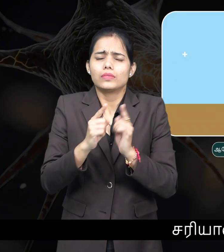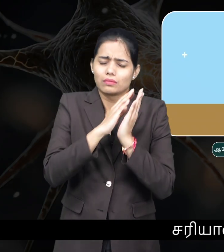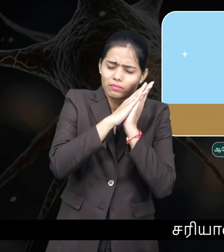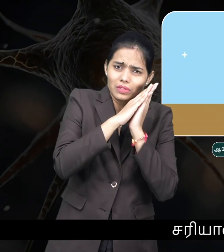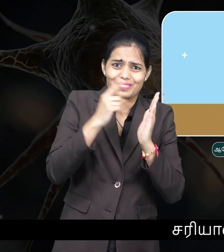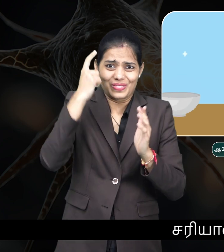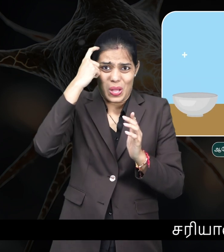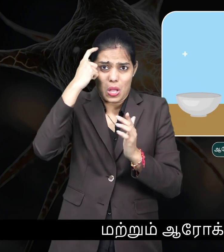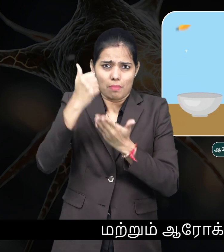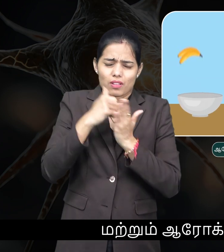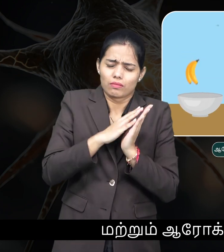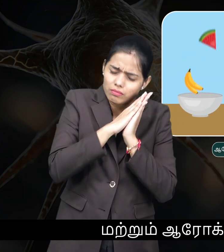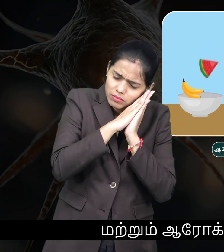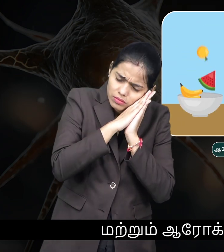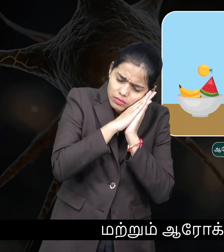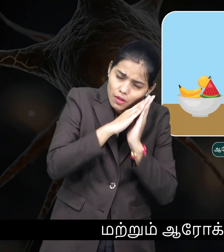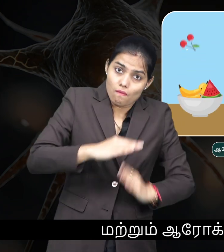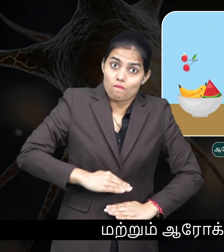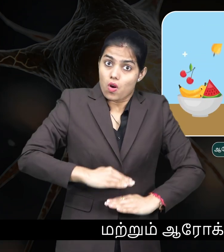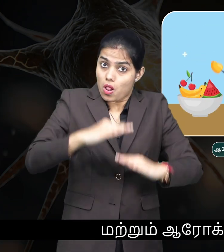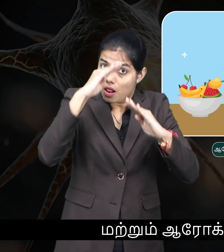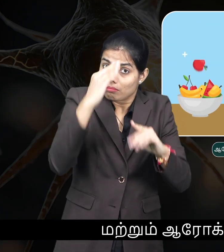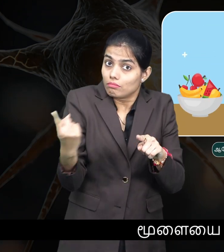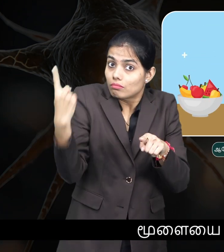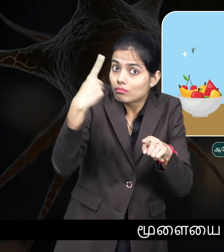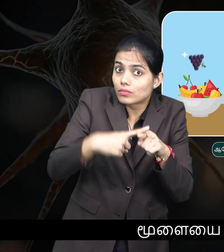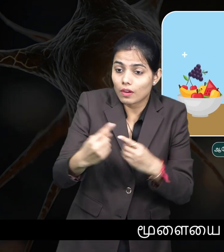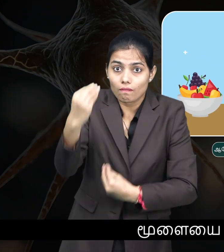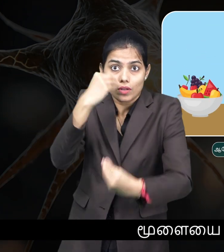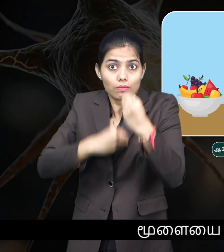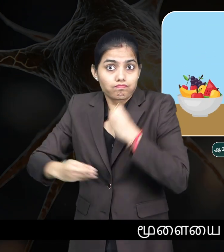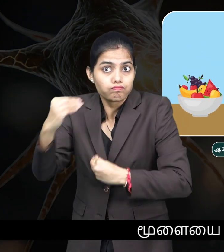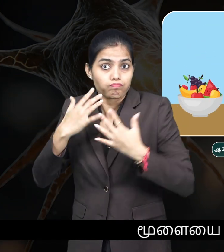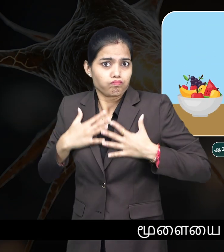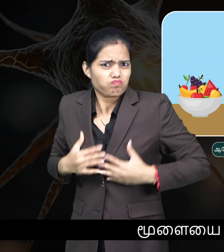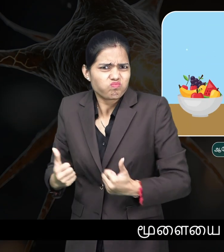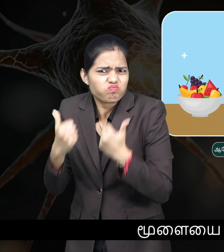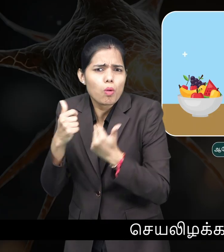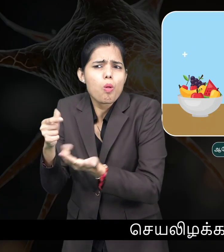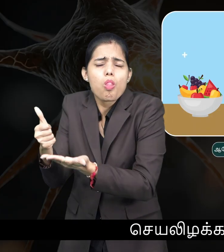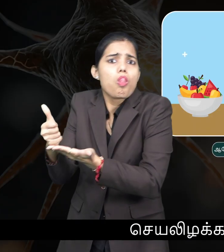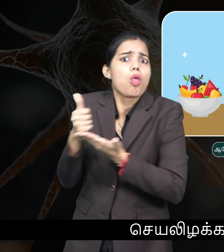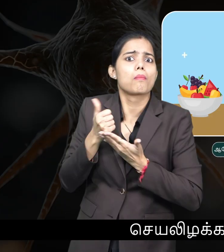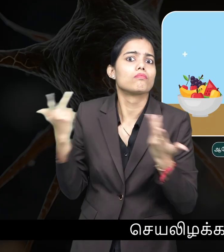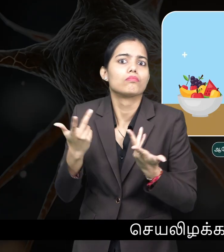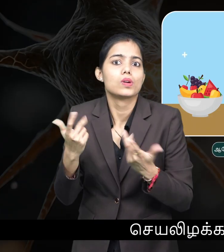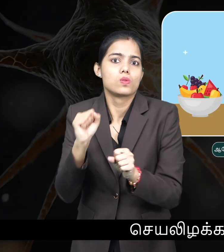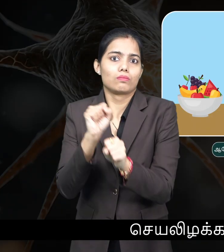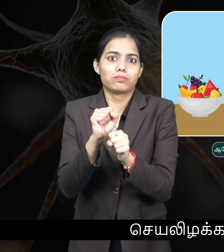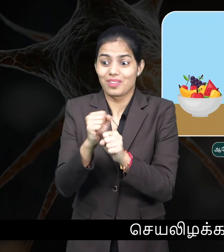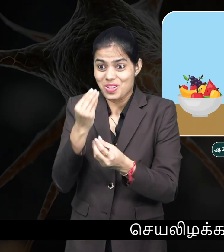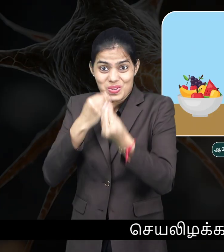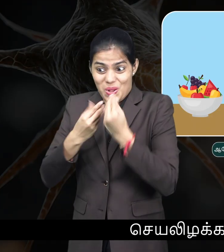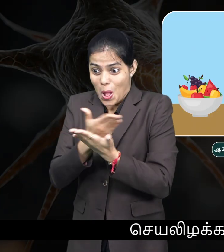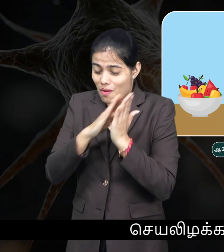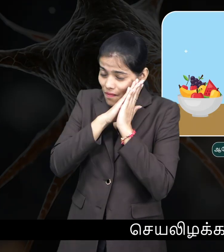சரியான தூக்கம் பெறுதல் மற்றும் ஆரோக்கியமான உணவு உண்ணுதல் மூளையை சிறப்பாக செயல்படவும் செயலிழக்காமல் இருக்கவும்